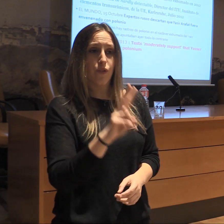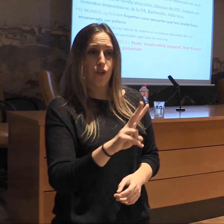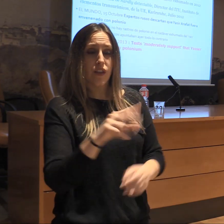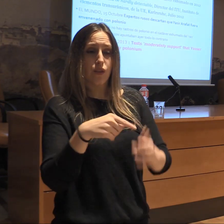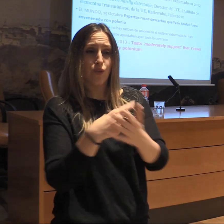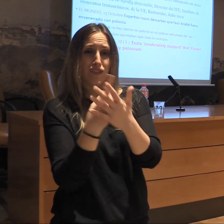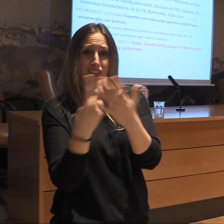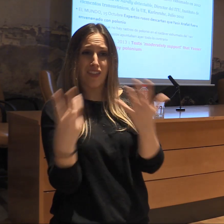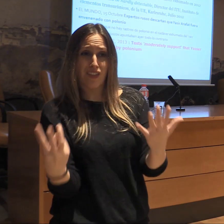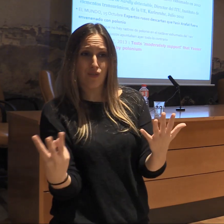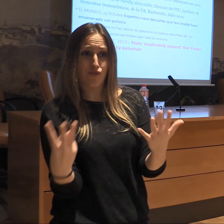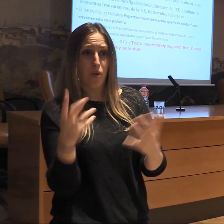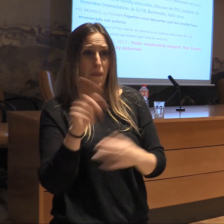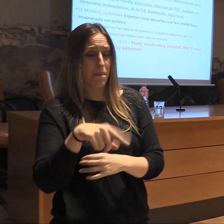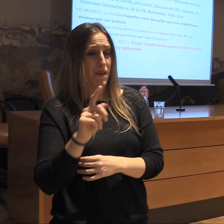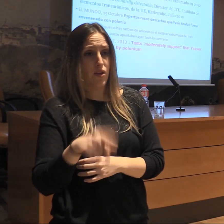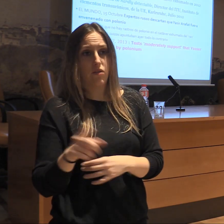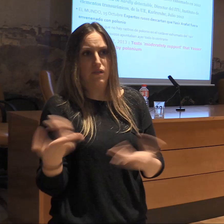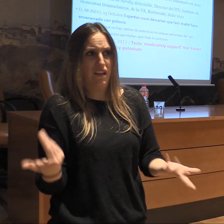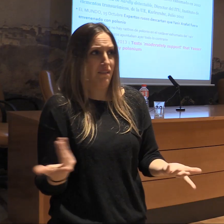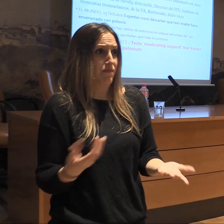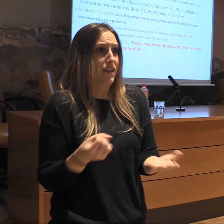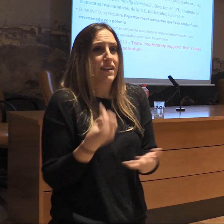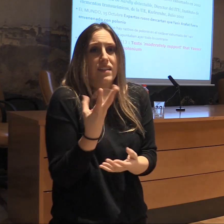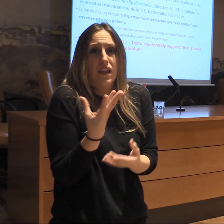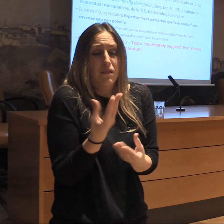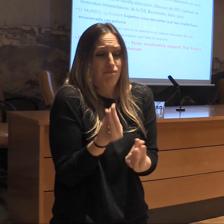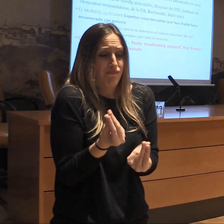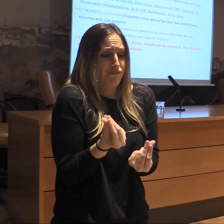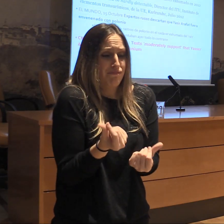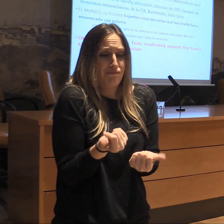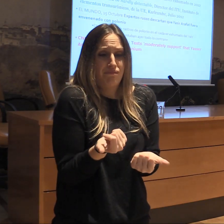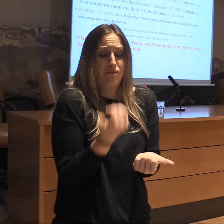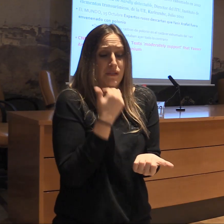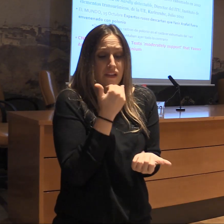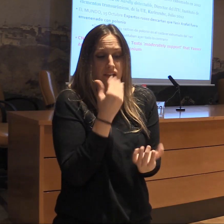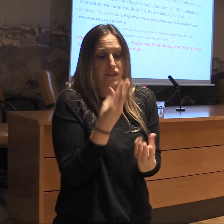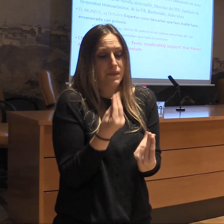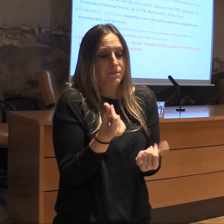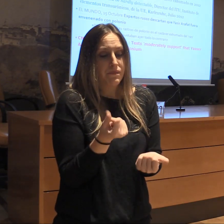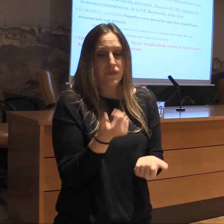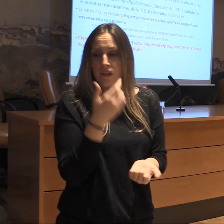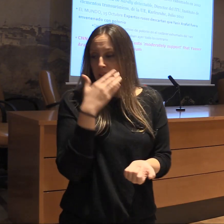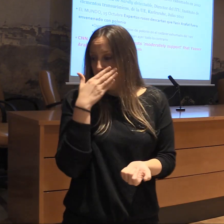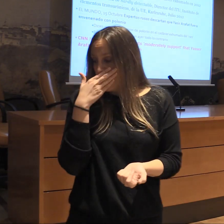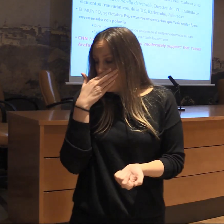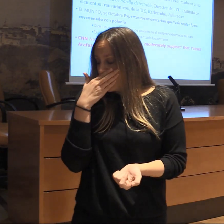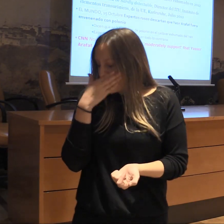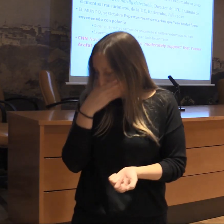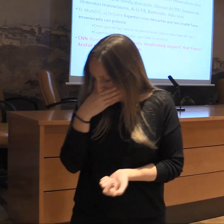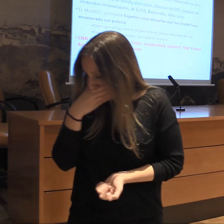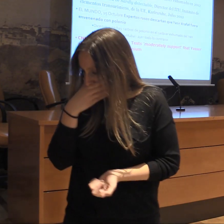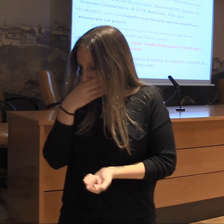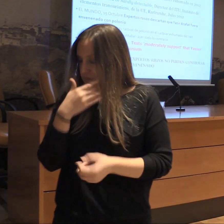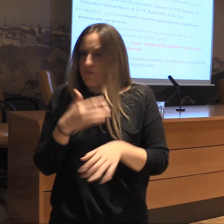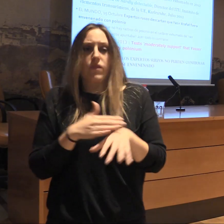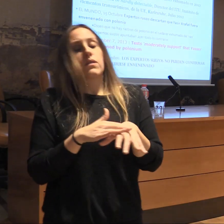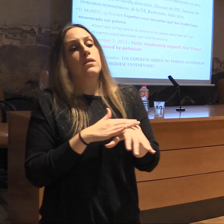218 periodos, o sea, una cantidad despreciable, prácticamente en el límite de detección, con lo cual no se ha concluido